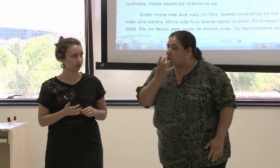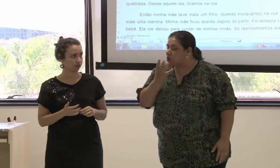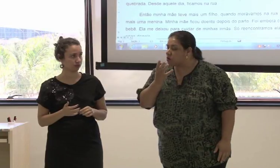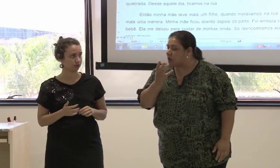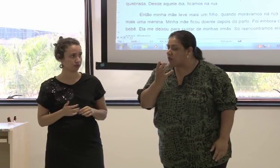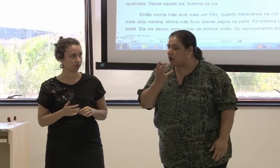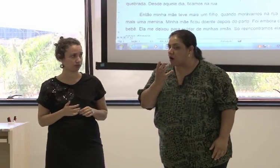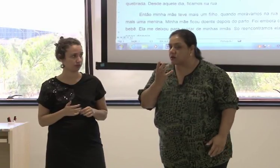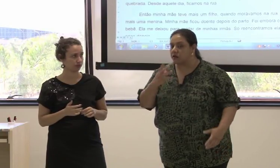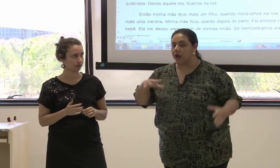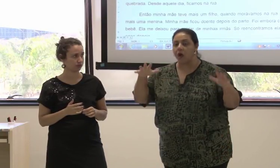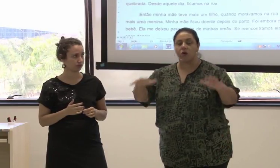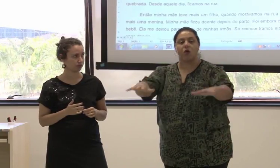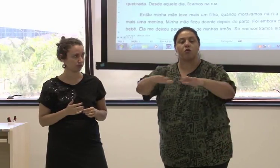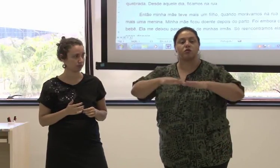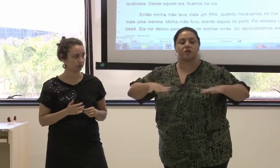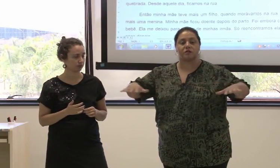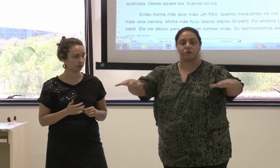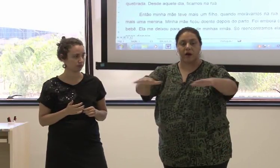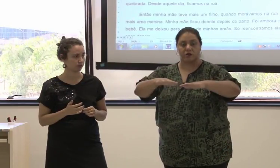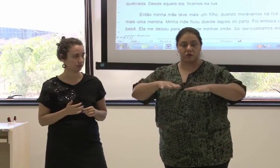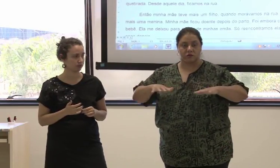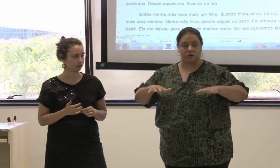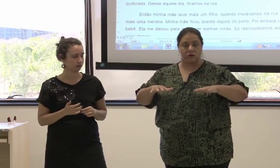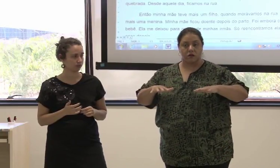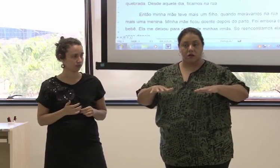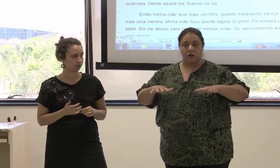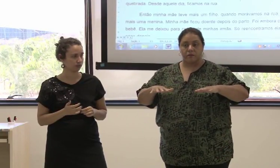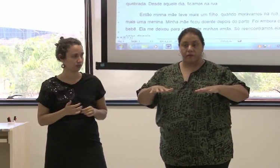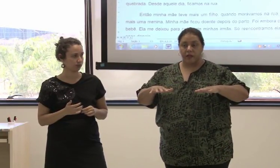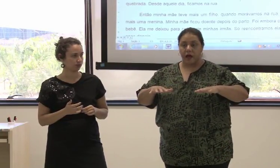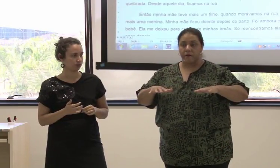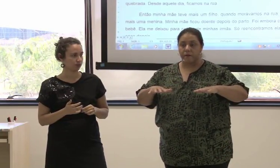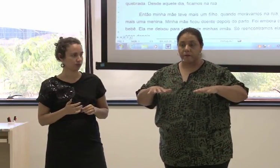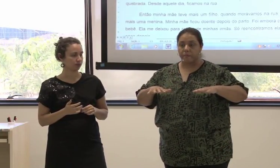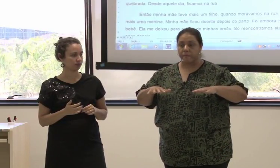uso na voz é o que eu uso nesse espaço. Tá?